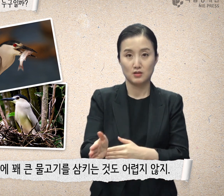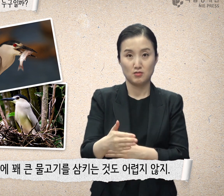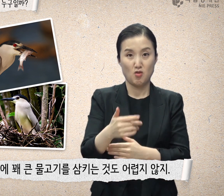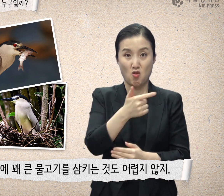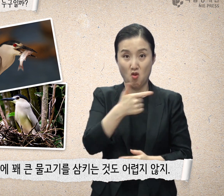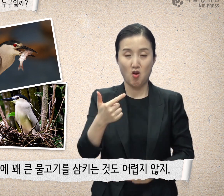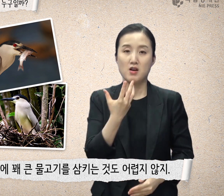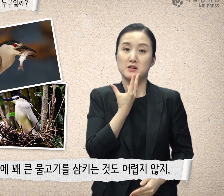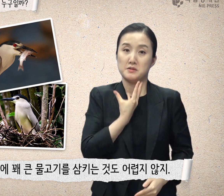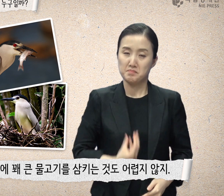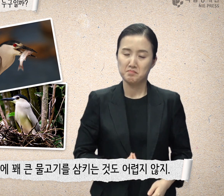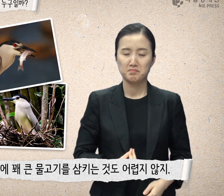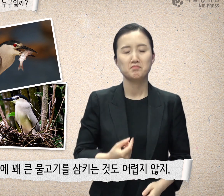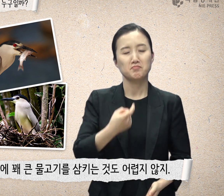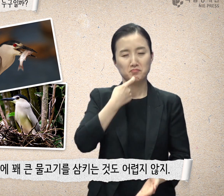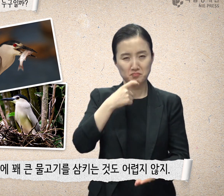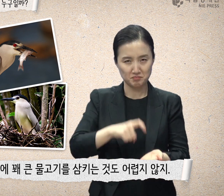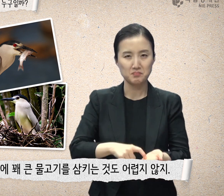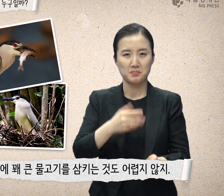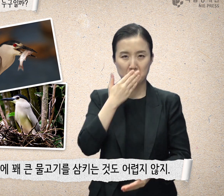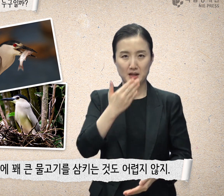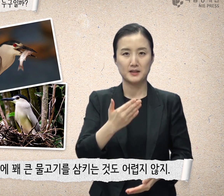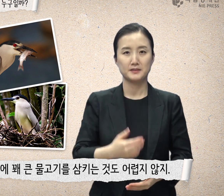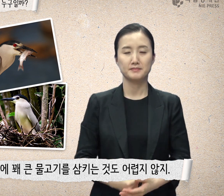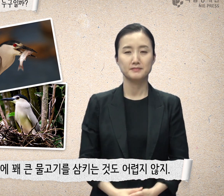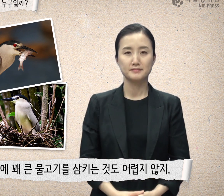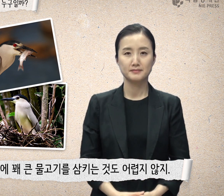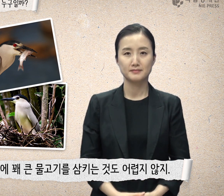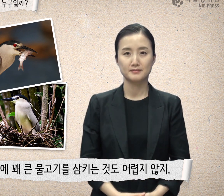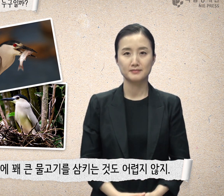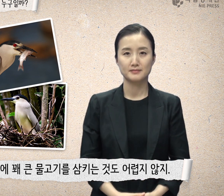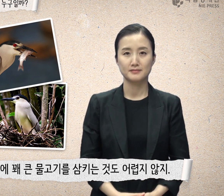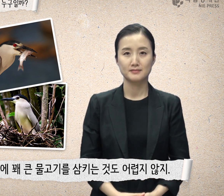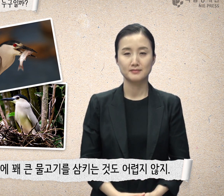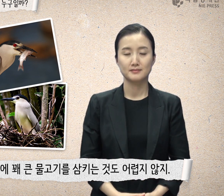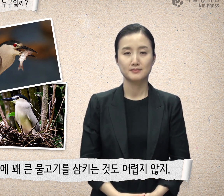큰 물고기를 삼키는 것도 어렵지 않지